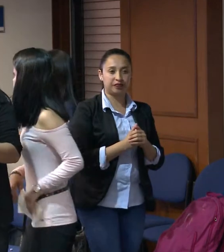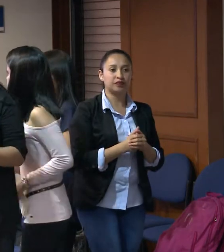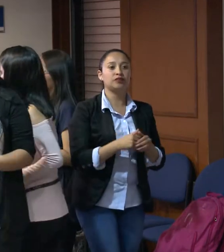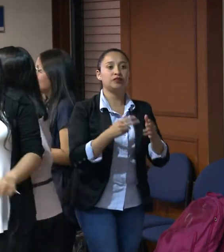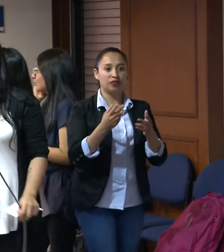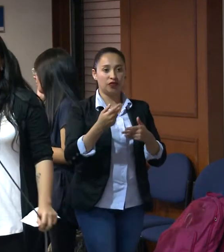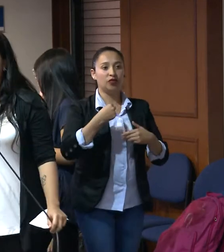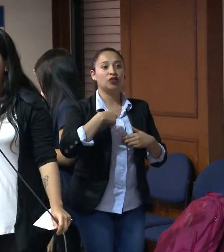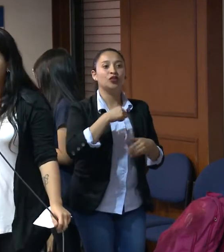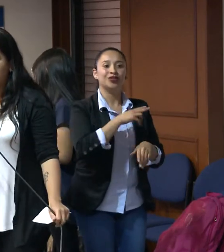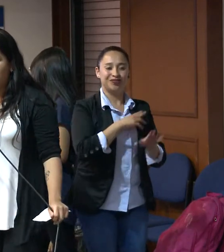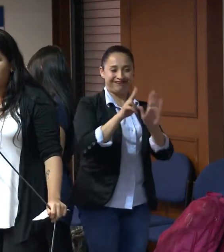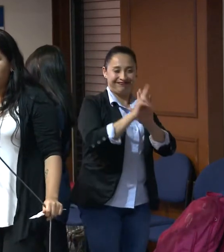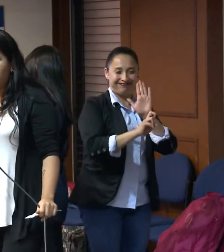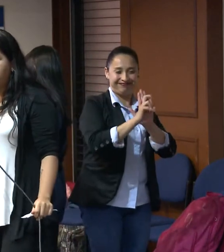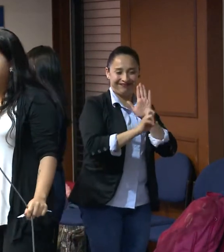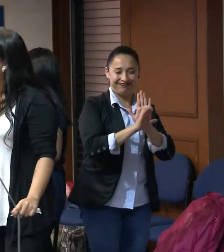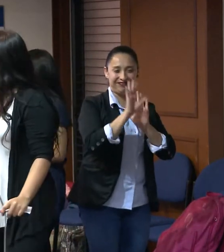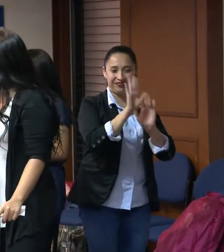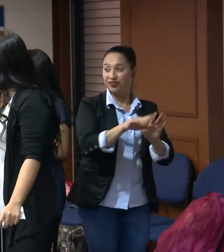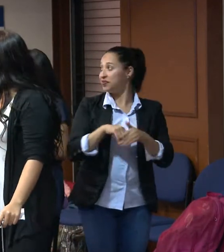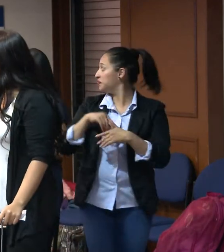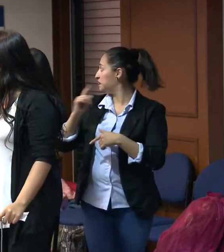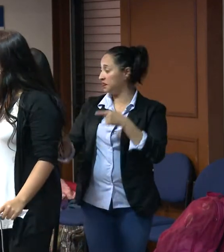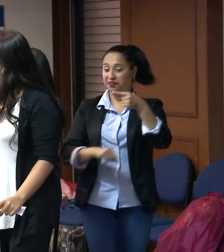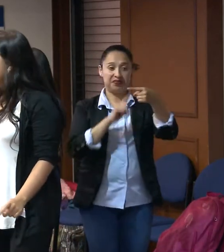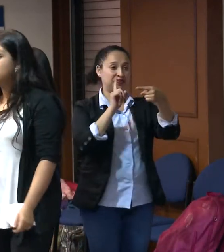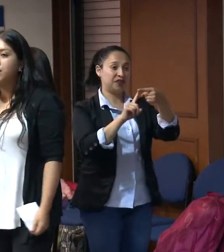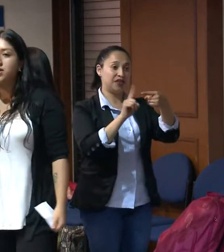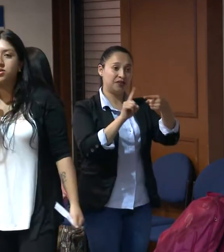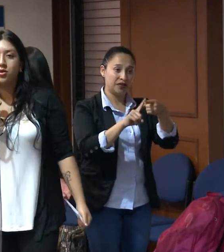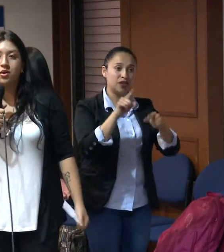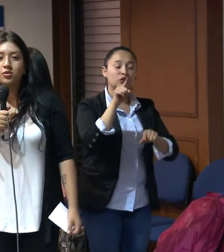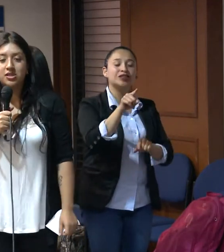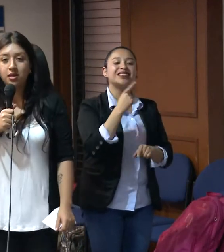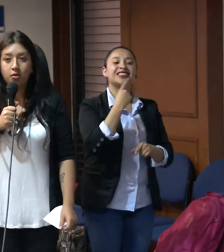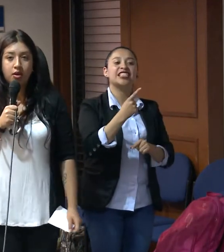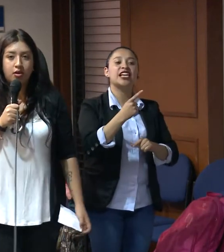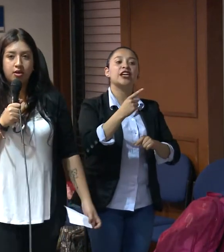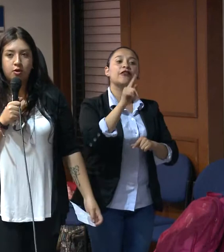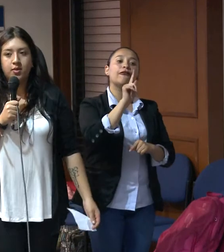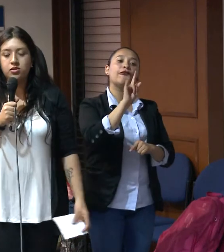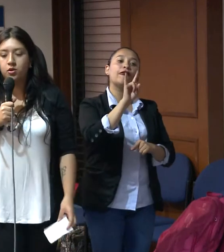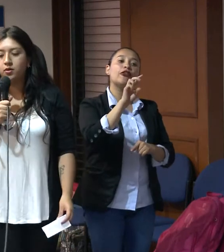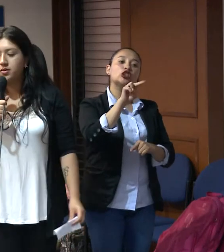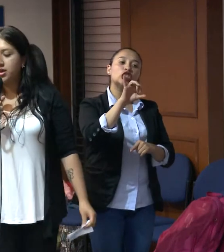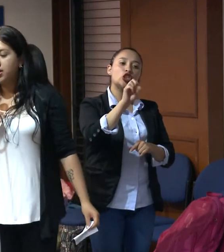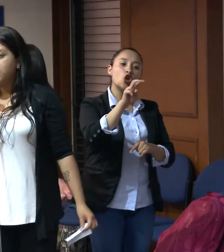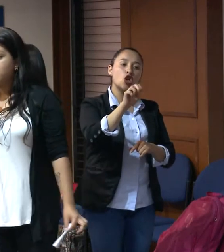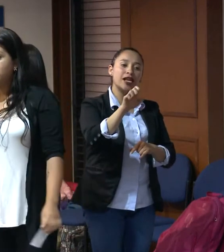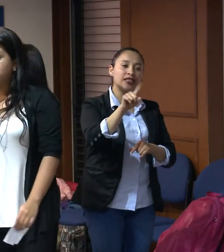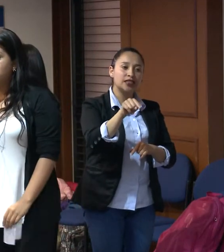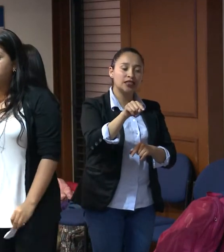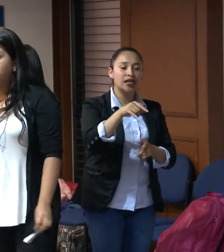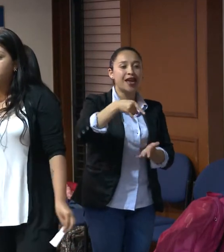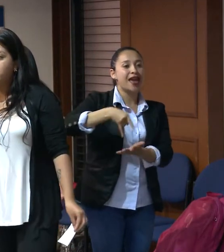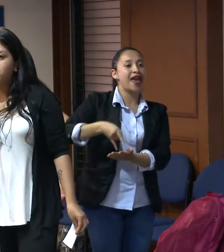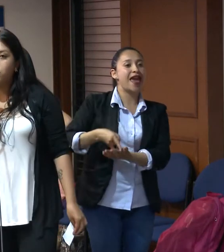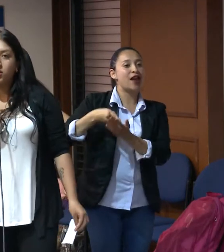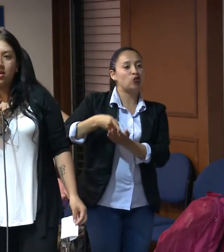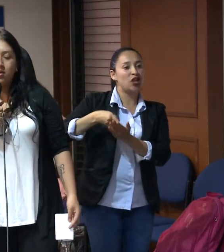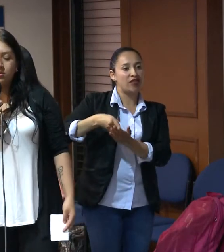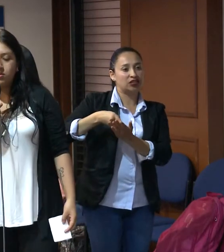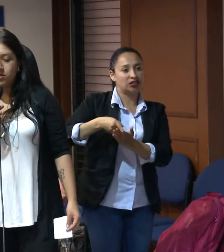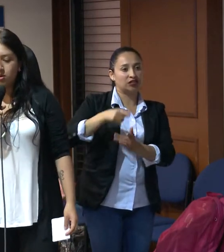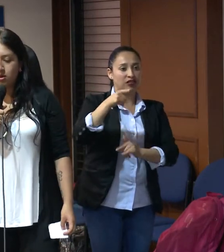Bueno, nuestro marco teórico está como, primero, las funciones ejecutivas, lo tomamos desde el modelo de Thomas Brown. Thomas Brown propone